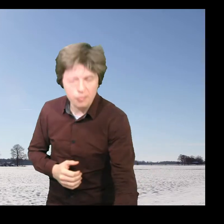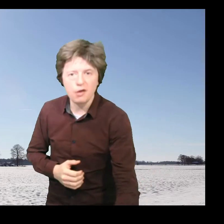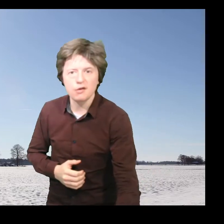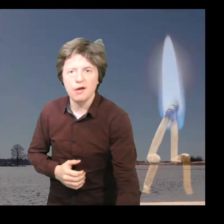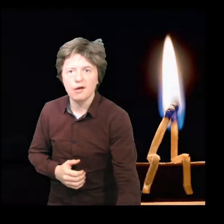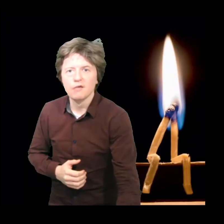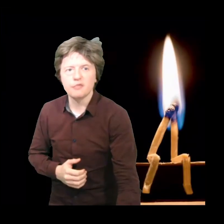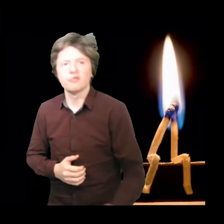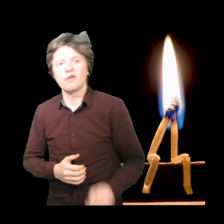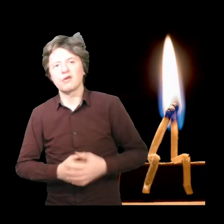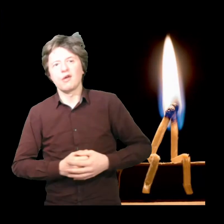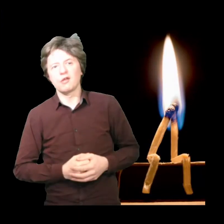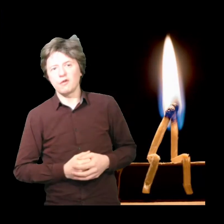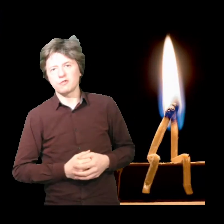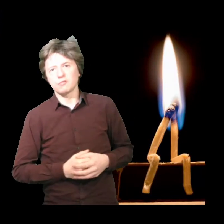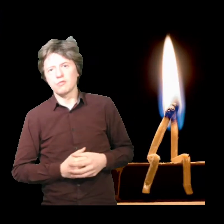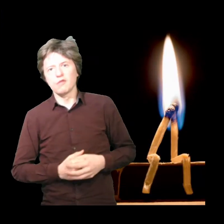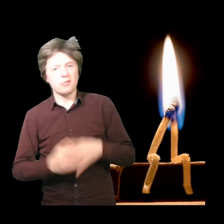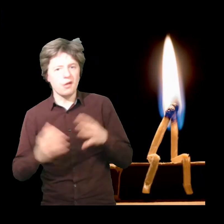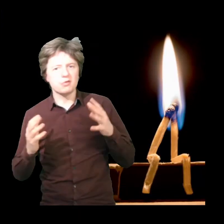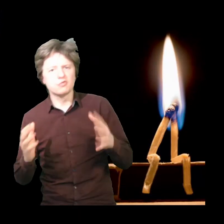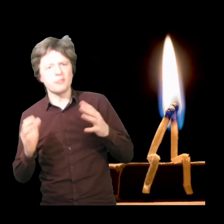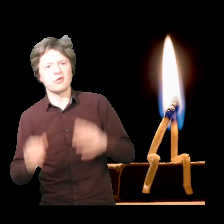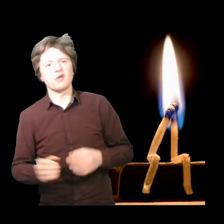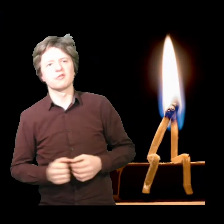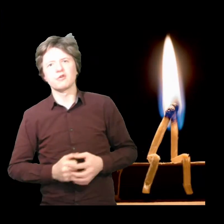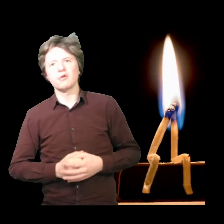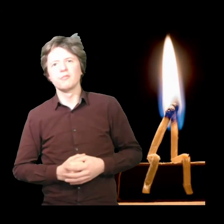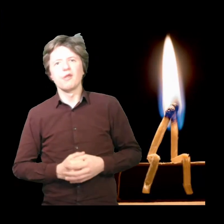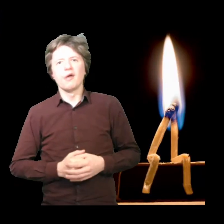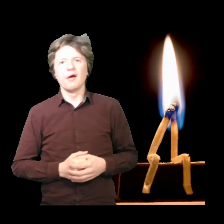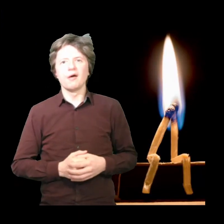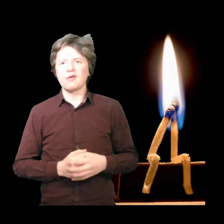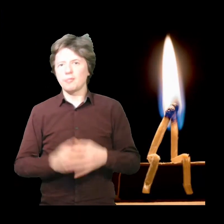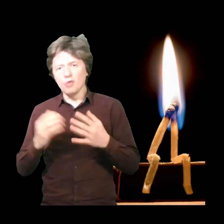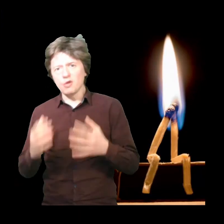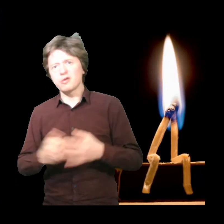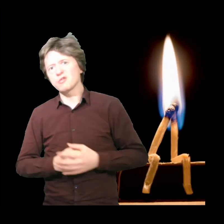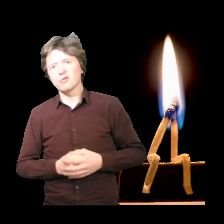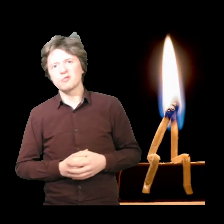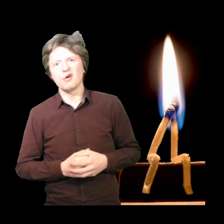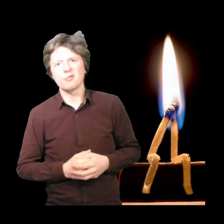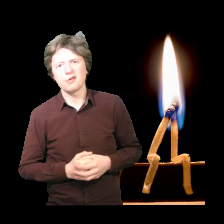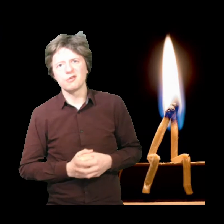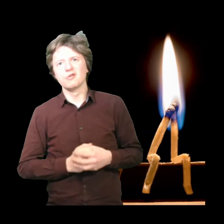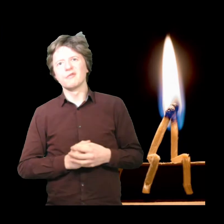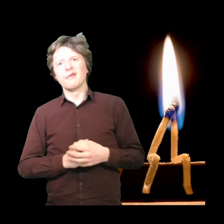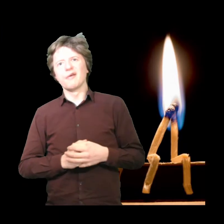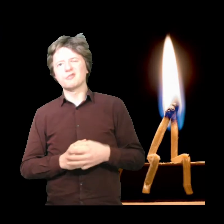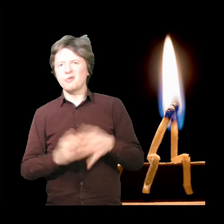kijken naar wat voor week het was. We hebben namelijk een topweek achter de rug. Ik heb mooie pakketten rond mogen brengen aan jullie. Sommige van